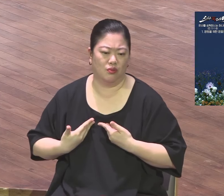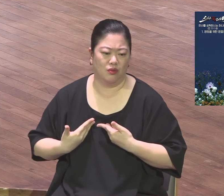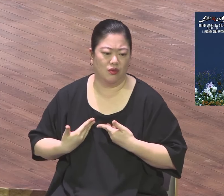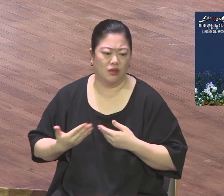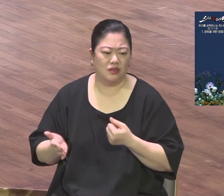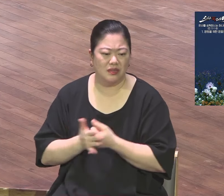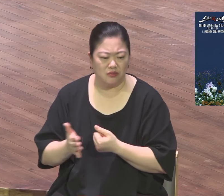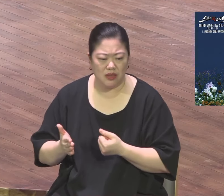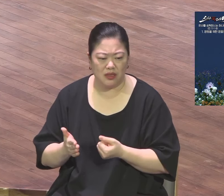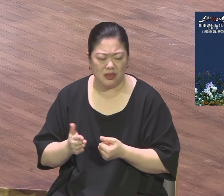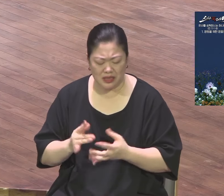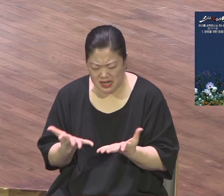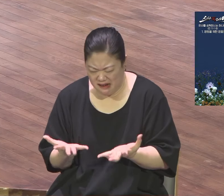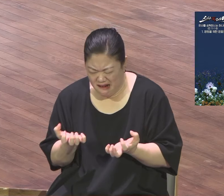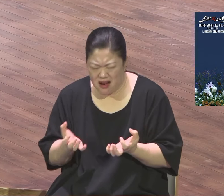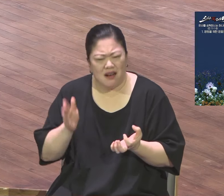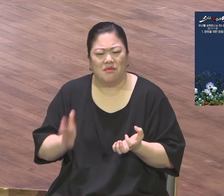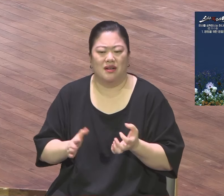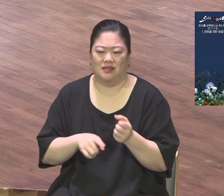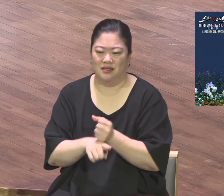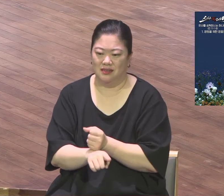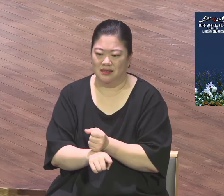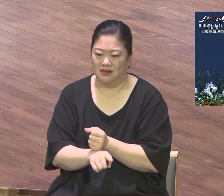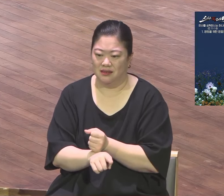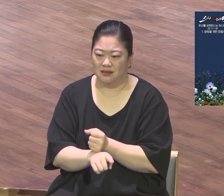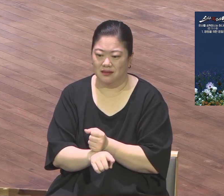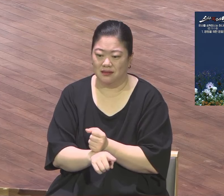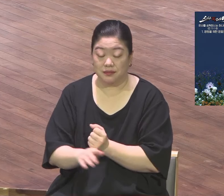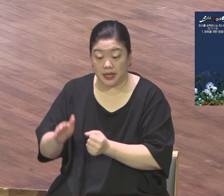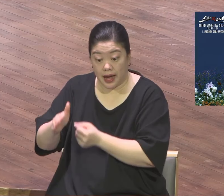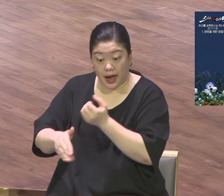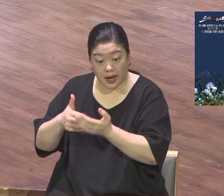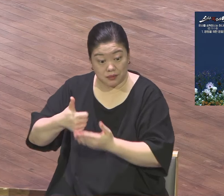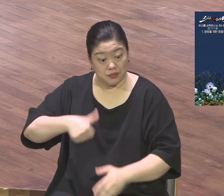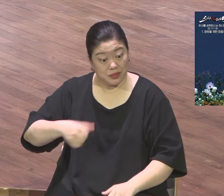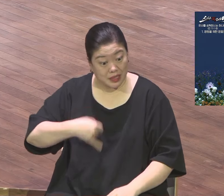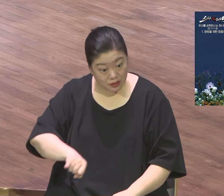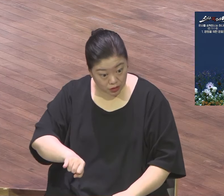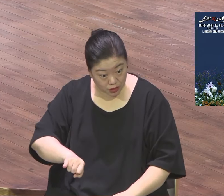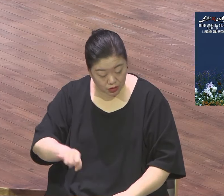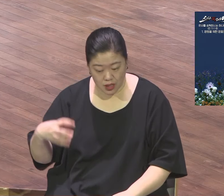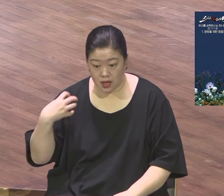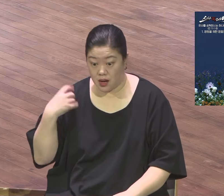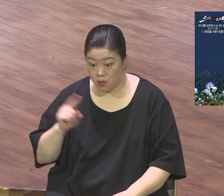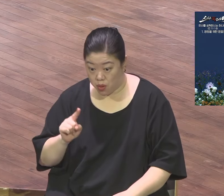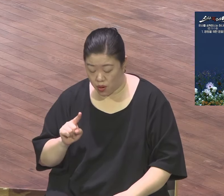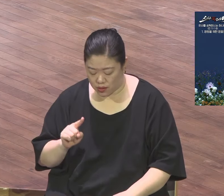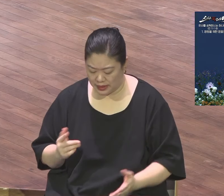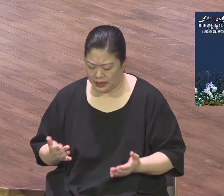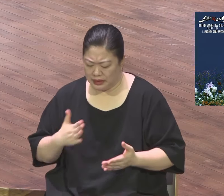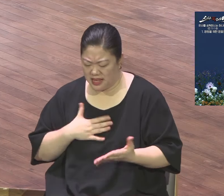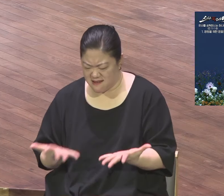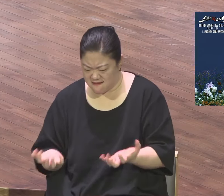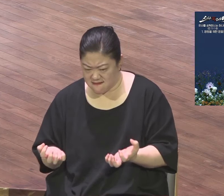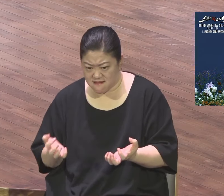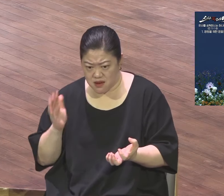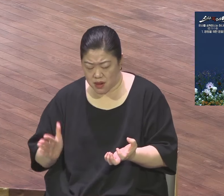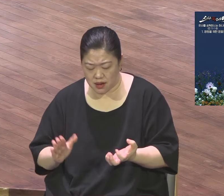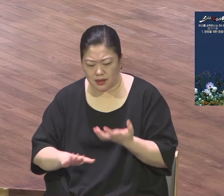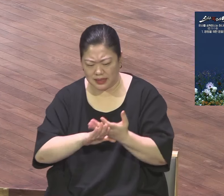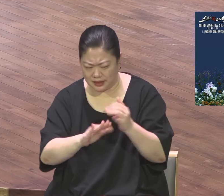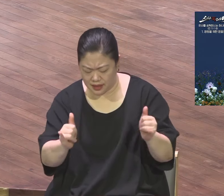자녀는 자신이 가지고 있는 것을 다른 사람을 위해서 투자하라 그런